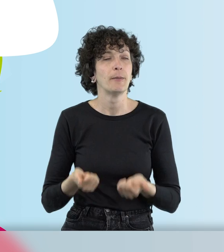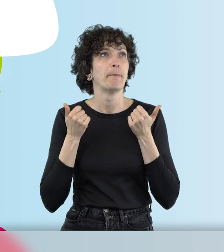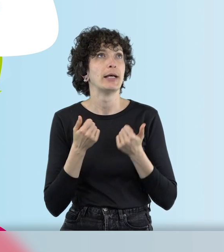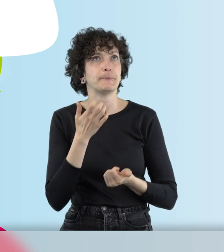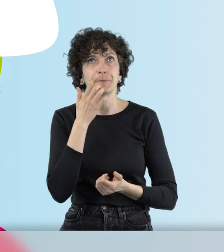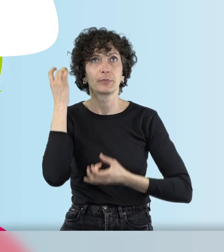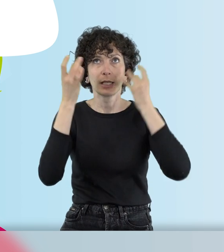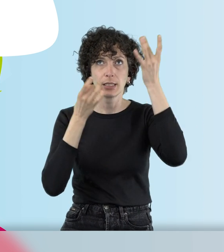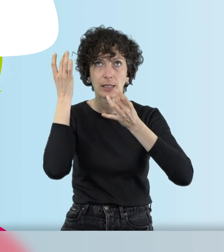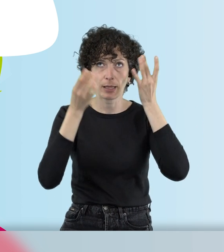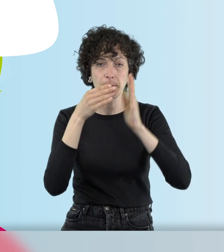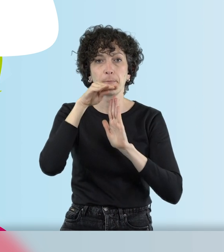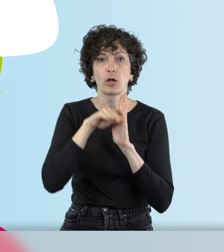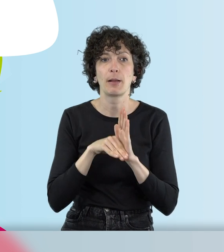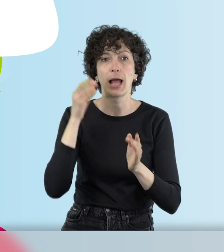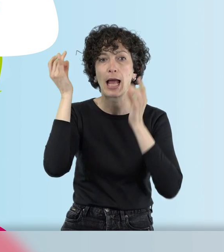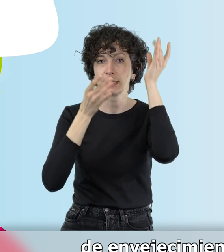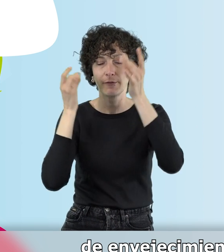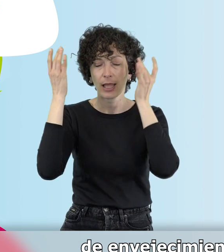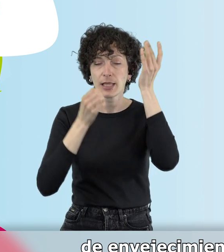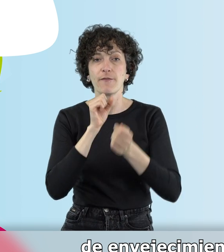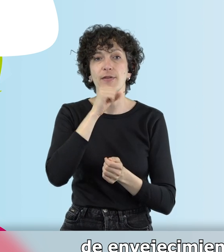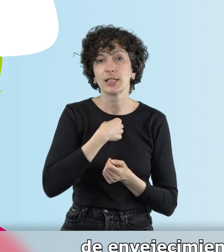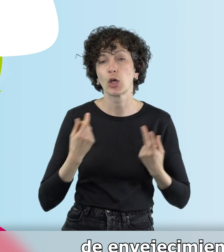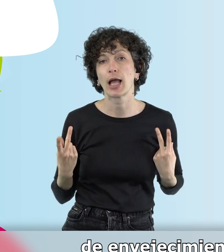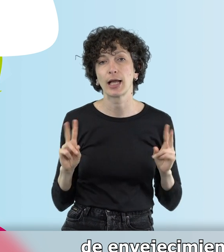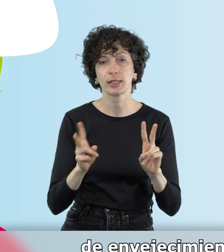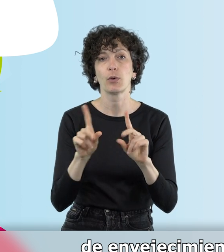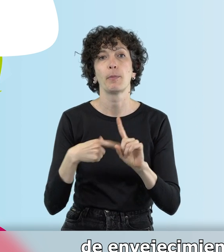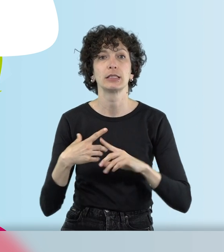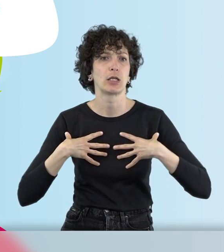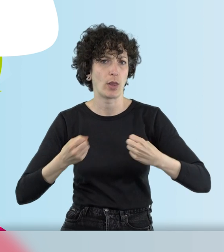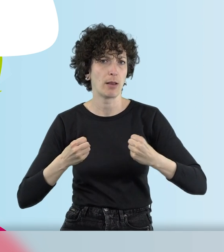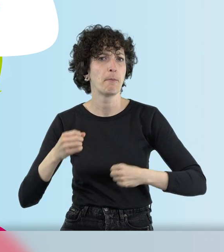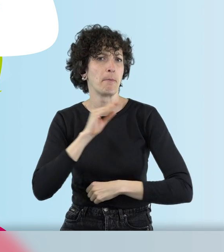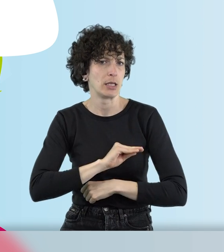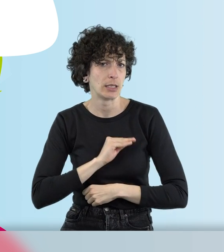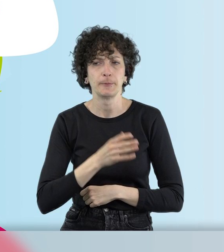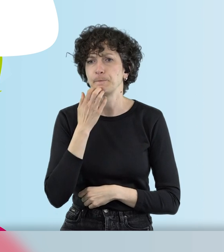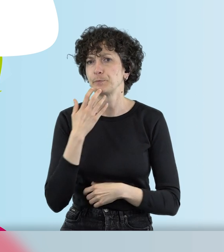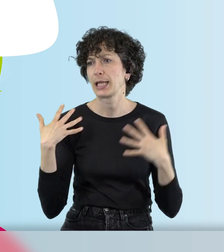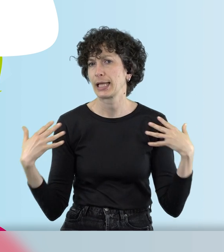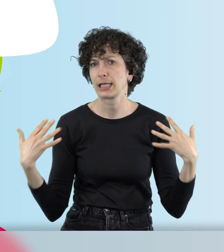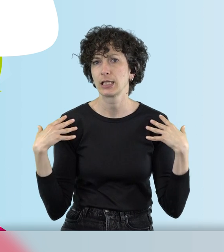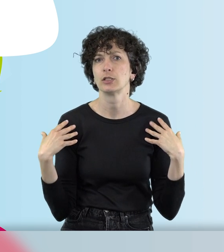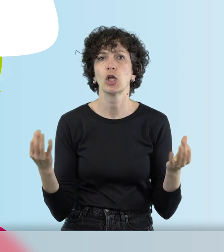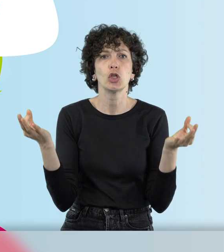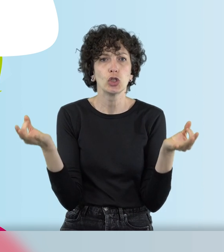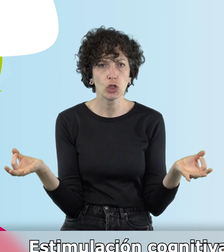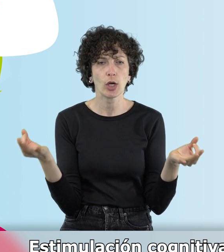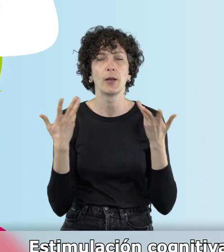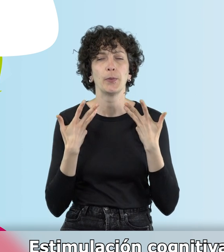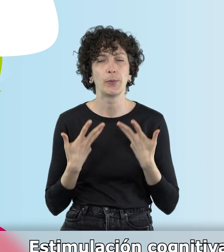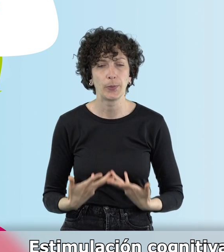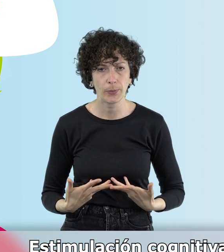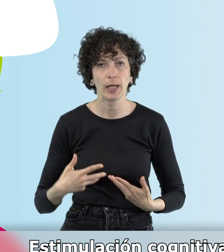cosas, actividades, pues tenemos un programa de actividades de envejecimiento activo y saludable amplio, pues tenemos gimnasia, yoga y